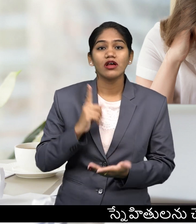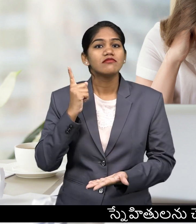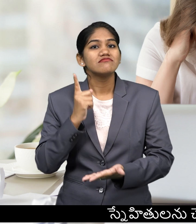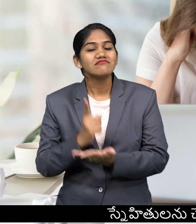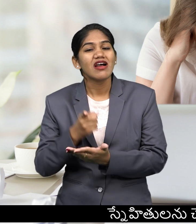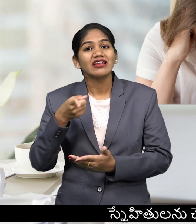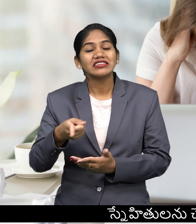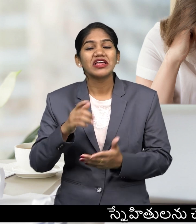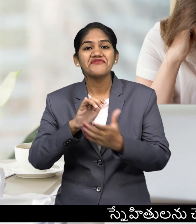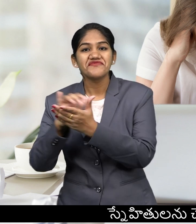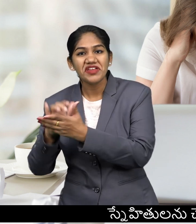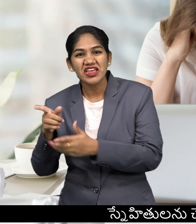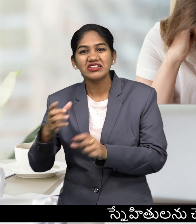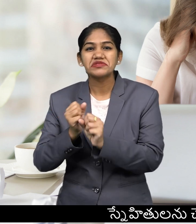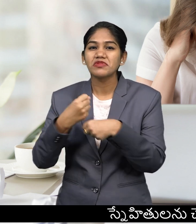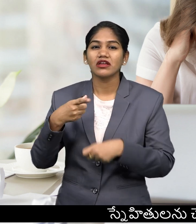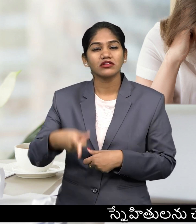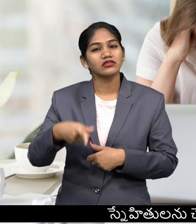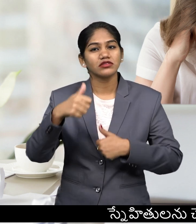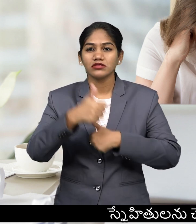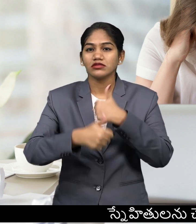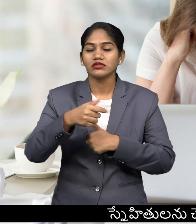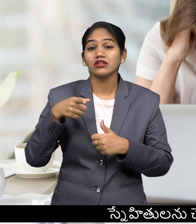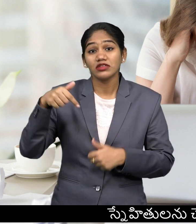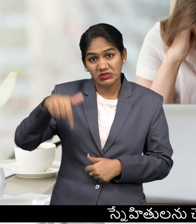పరిస్థితుల్లో స్నేహితులను చేసుకోవడం సవాలుగా ఉంది.